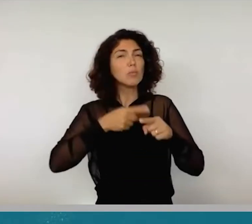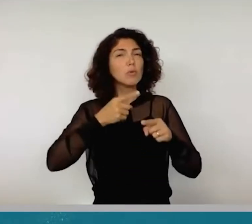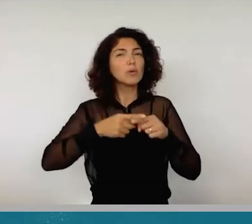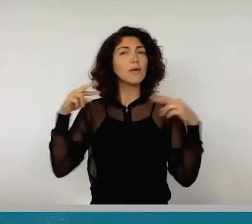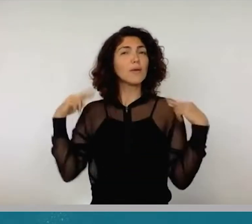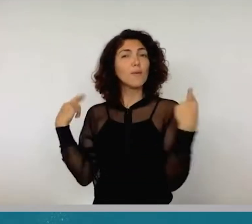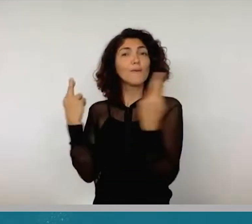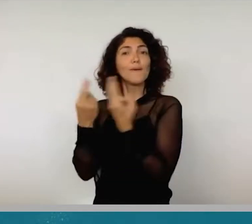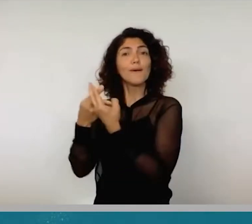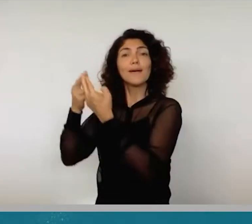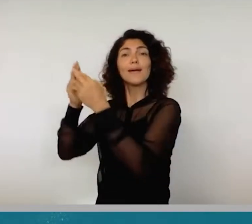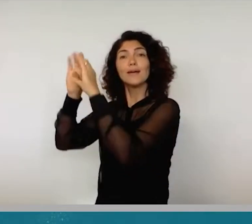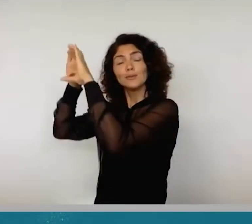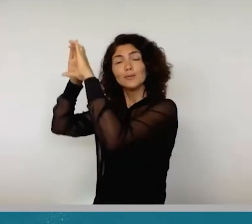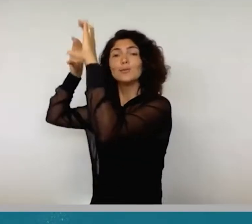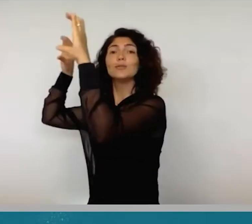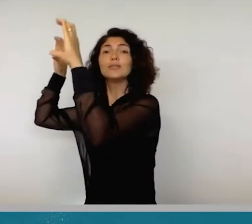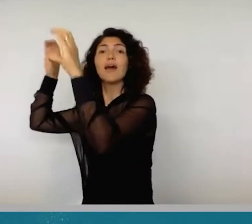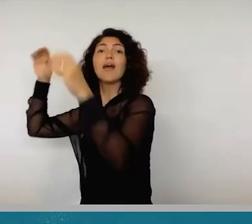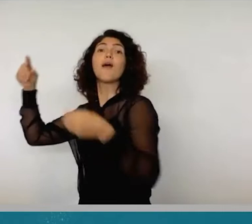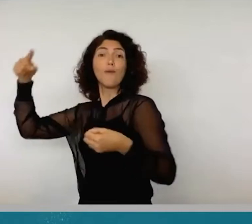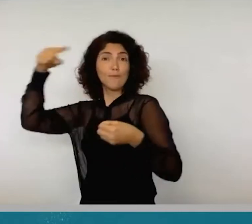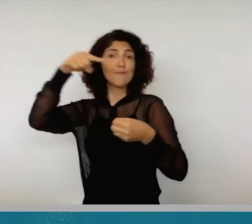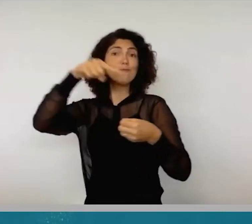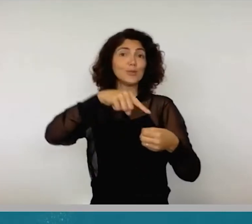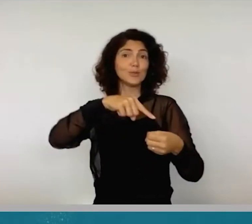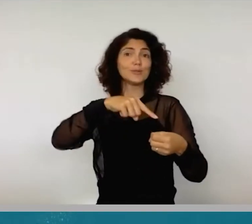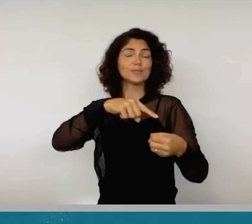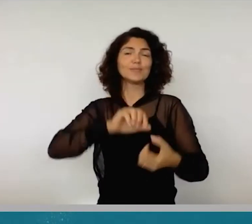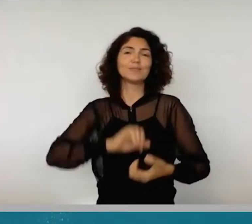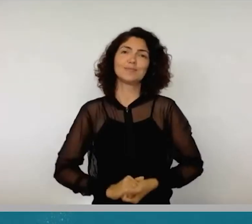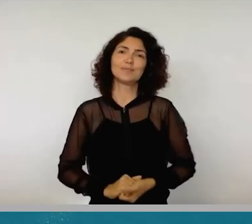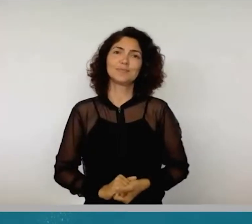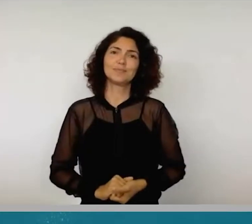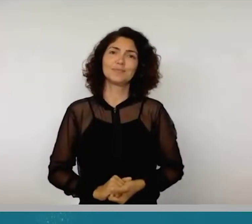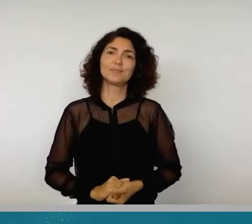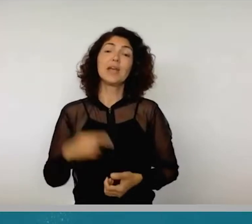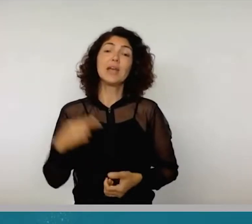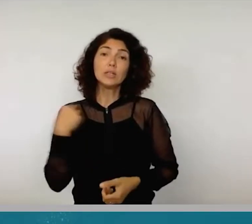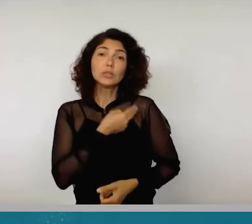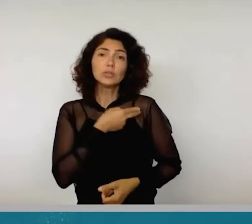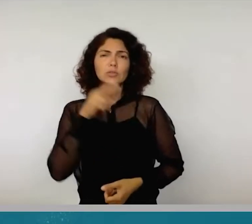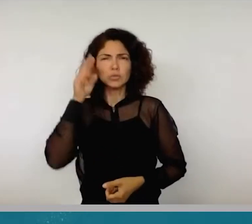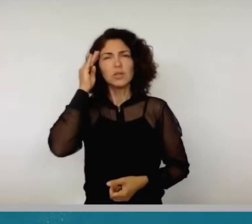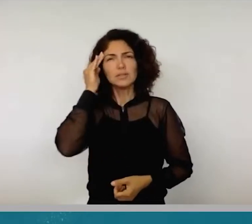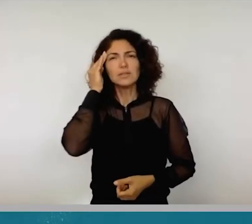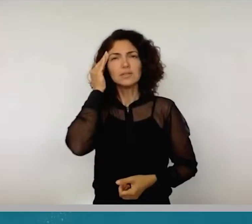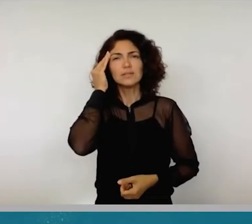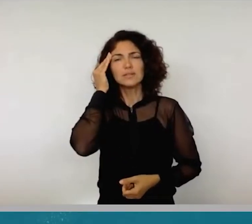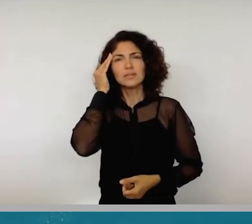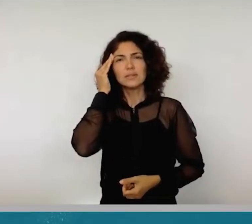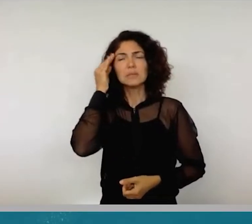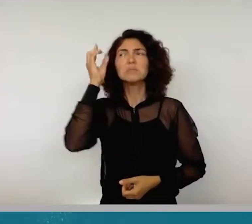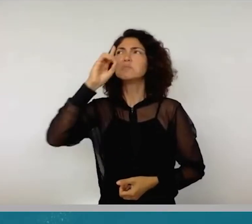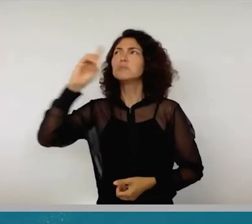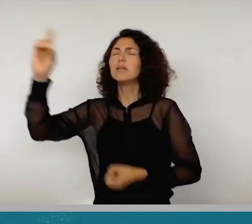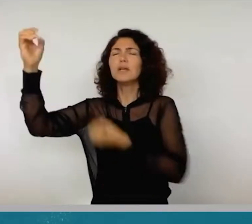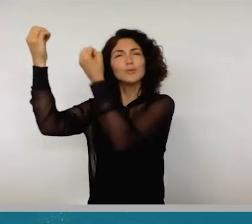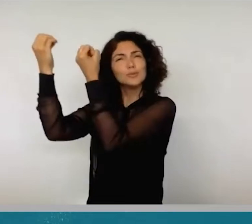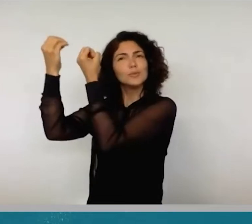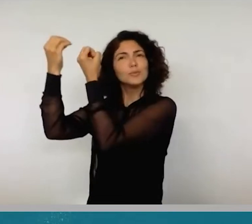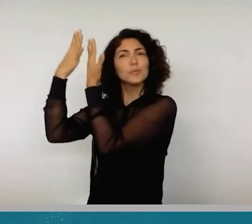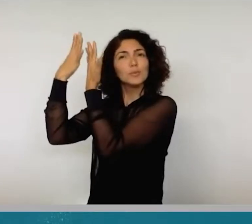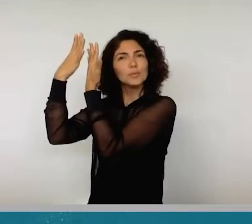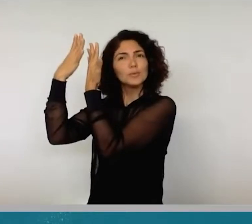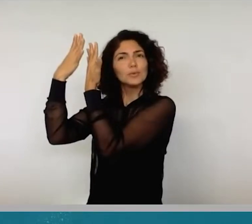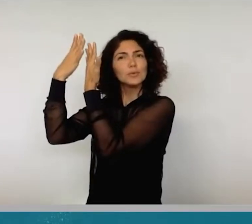dos céus. E nós entendemos, pela revelação que Deus nos deu na semana da conferência, que esse